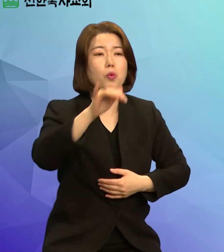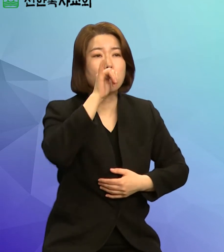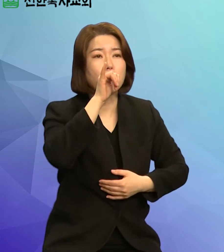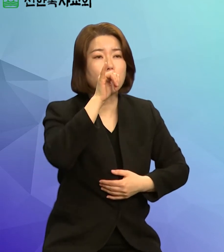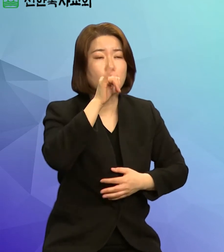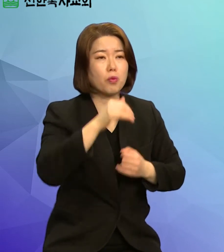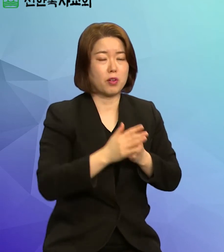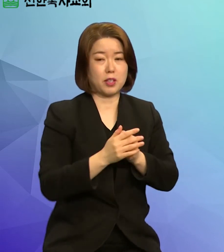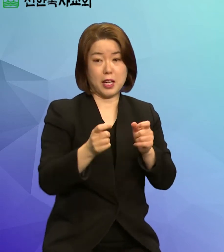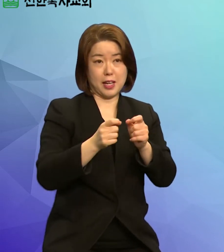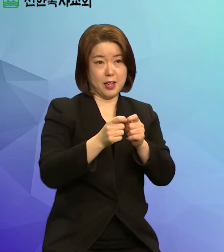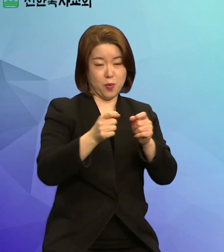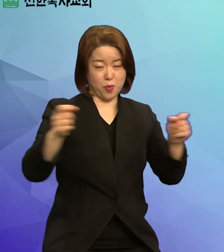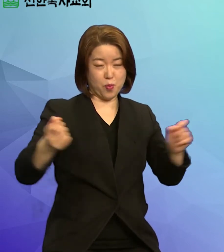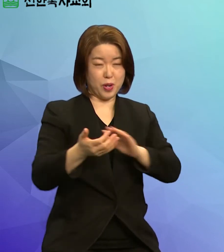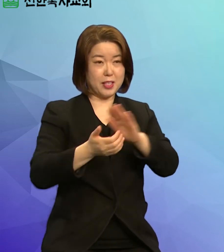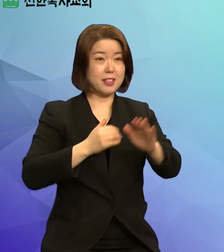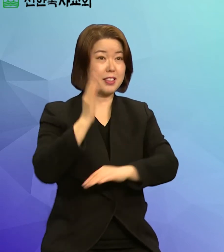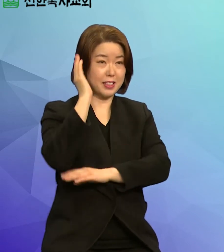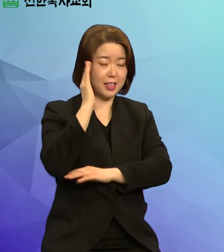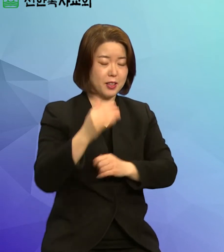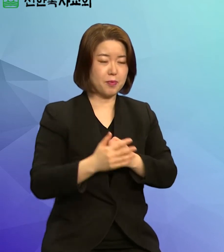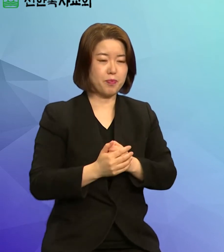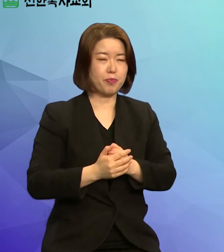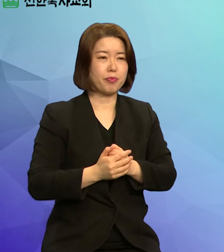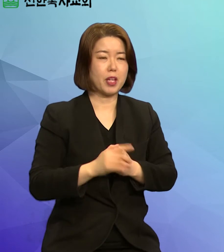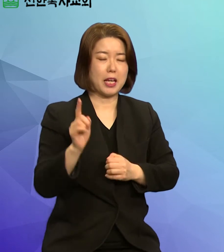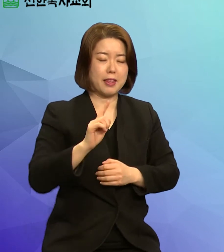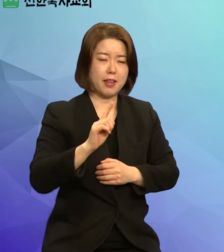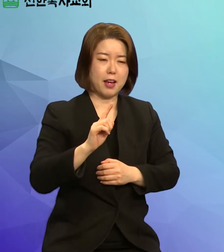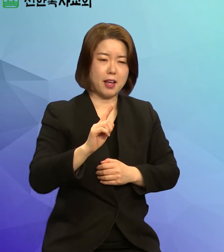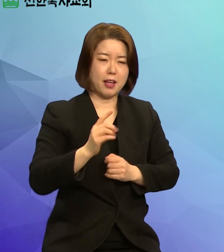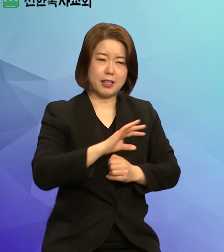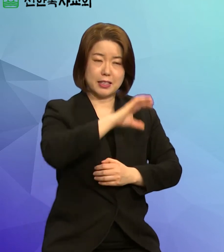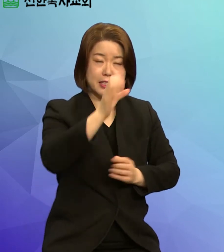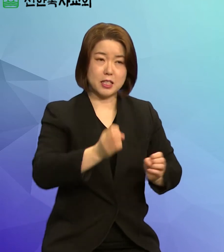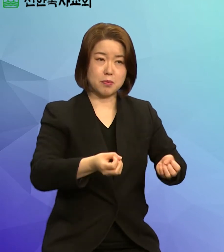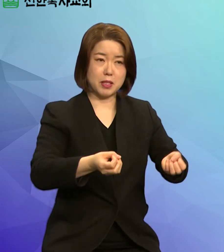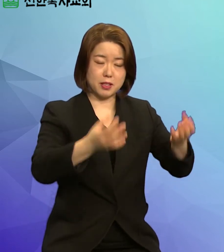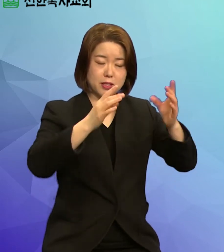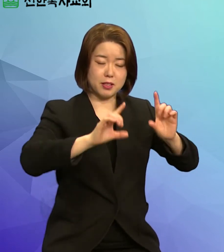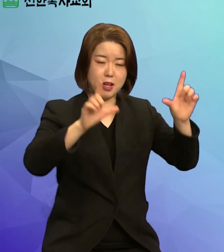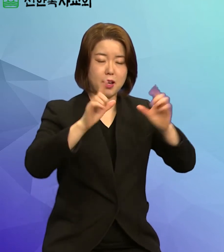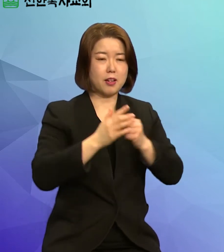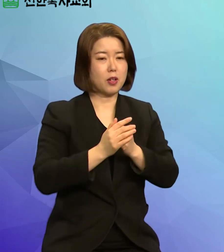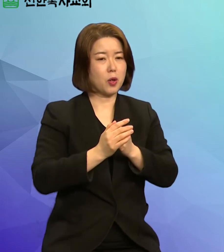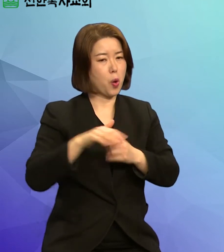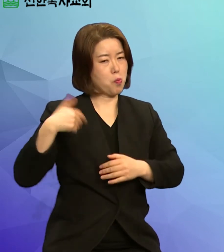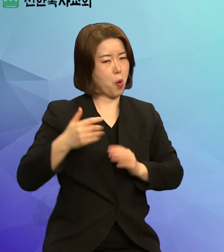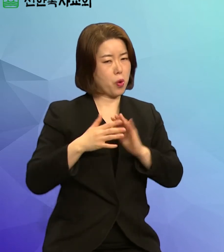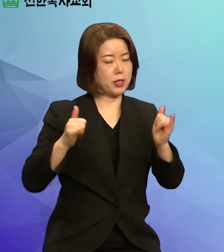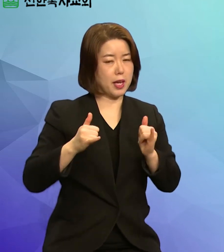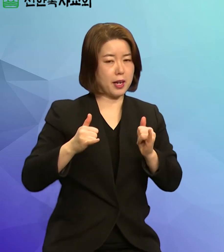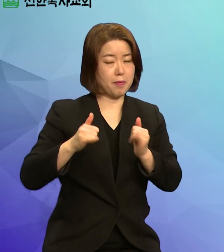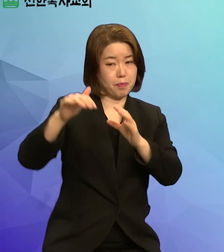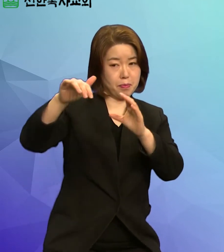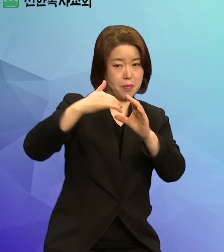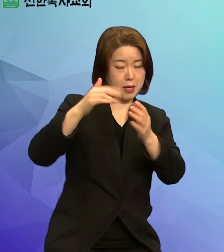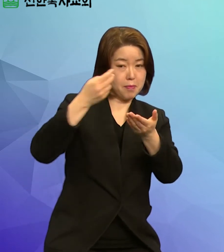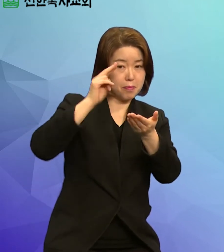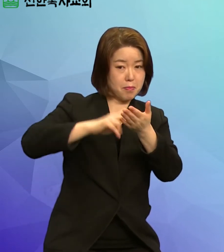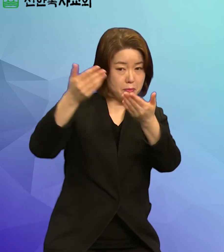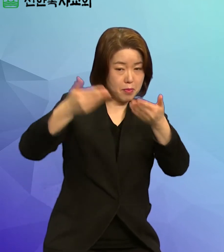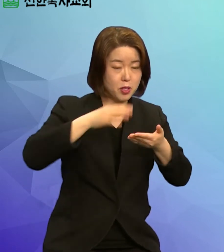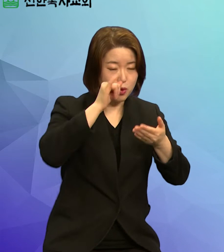일이긴 합니다만 제게 성탄절에 아주 낯선 분으로부터 카드가 한 장이 왔습니다. 그 카드를 읽어보니까